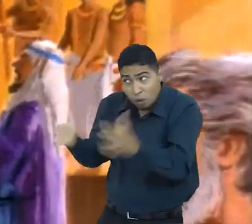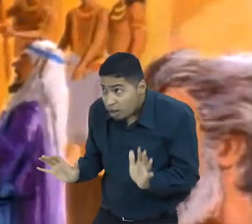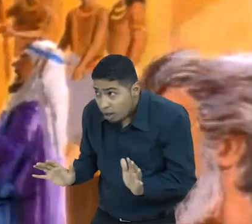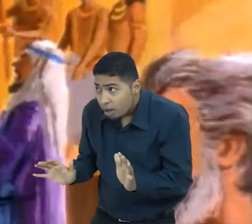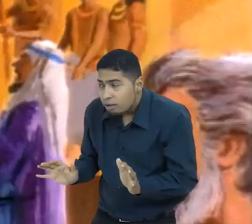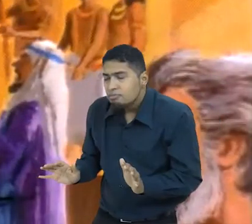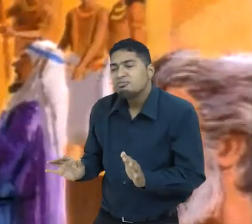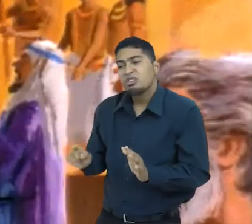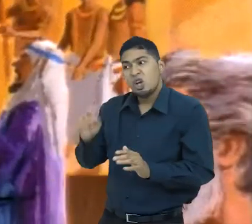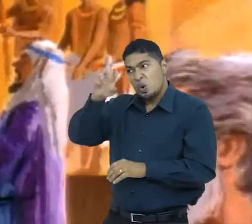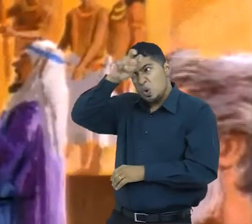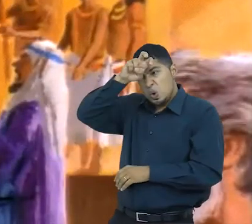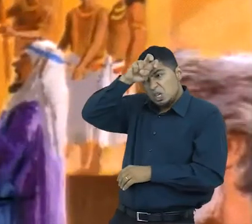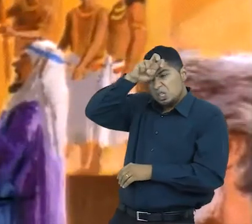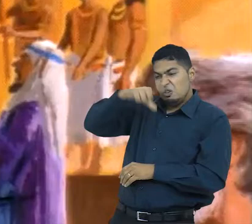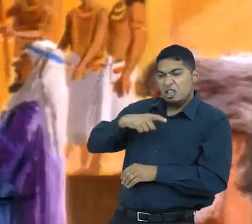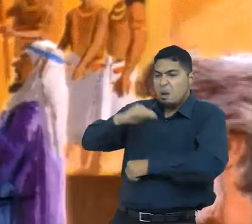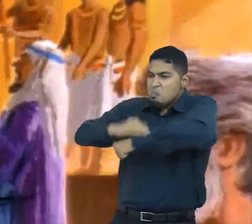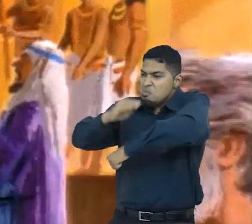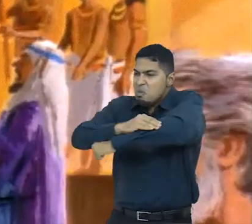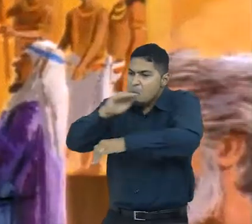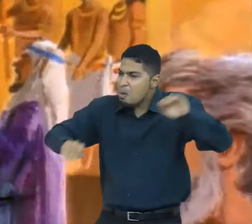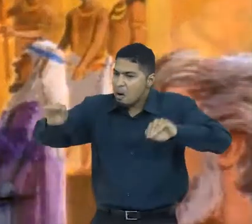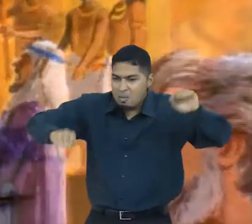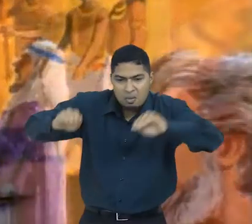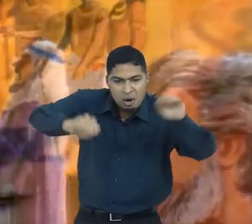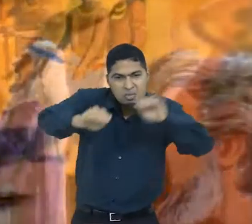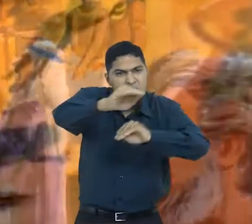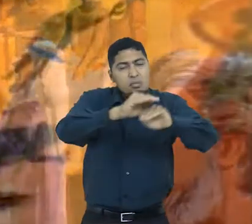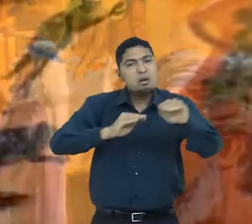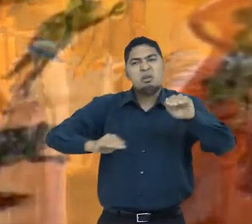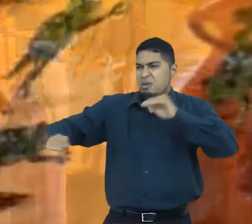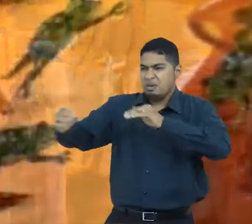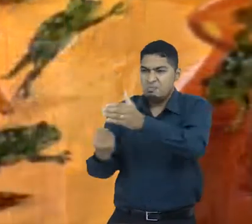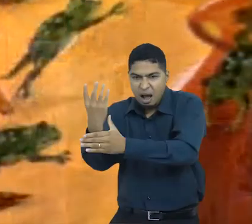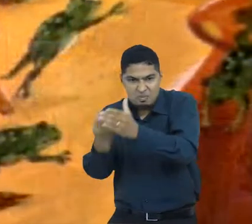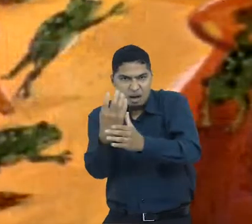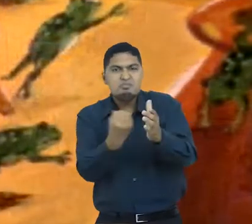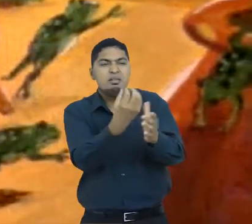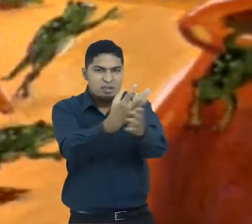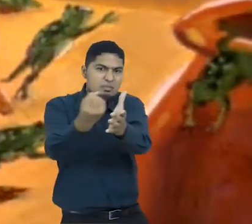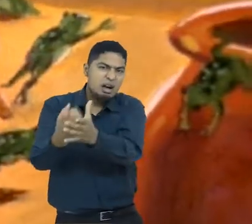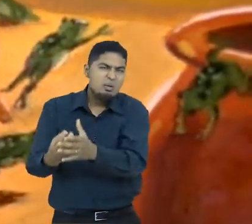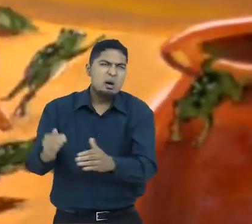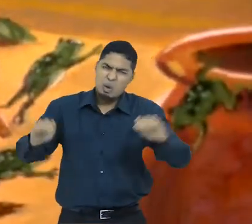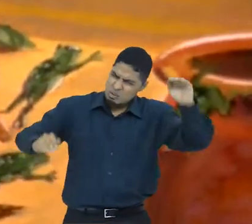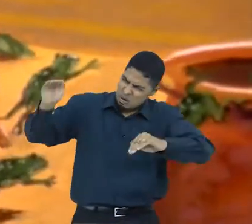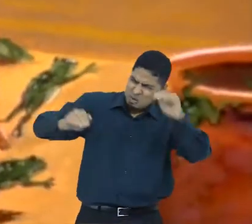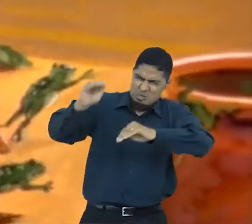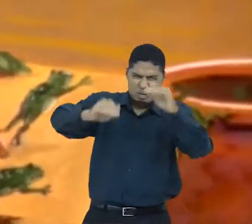que todo o Egito ficará cheio de rãs. Mas Faraó não atendeu. E as rãs começaram a aparecer e